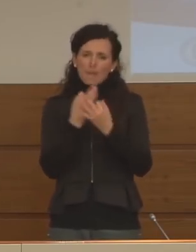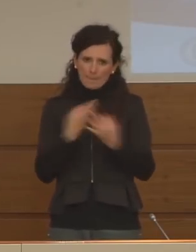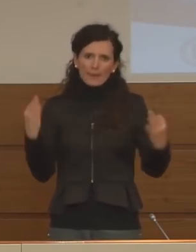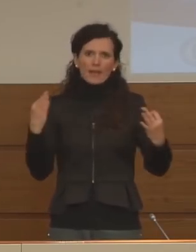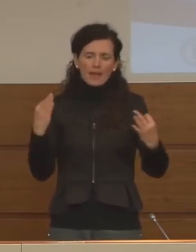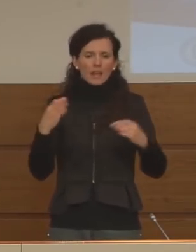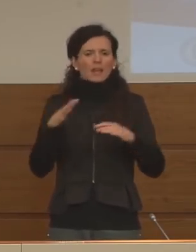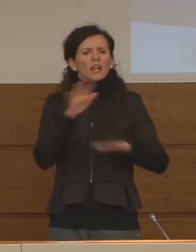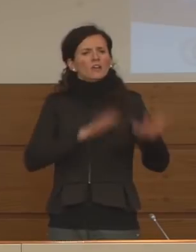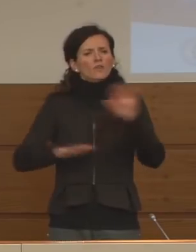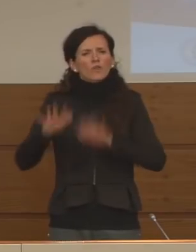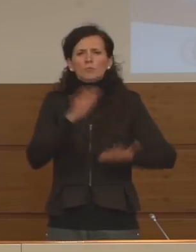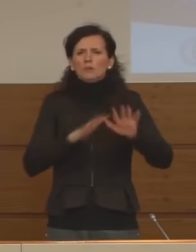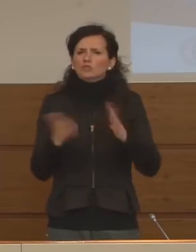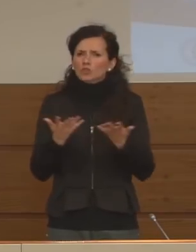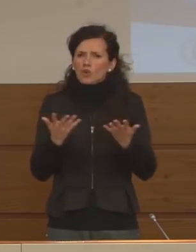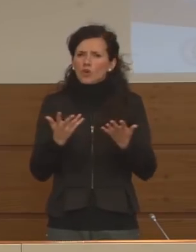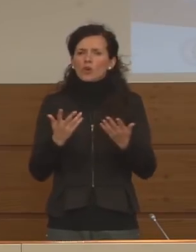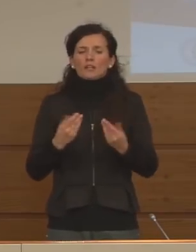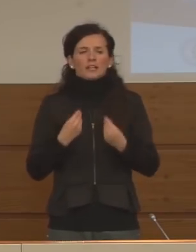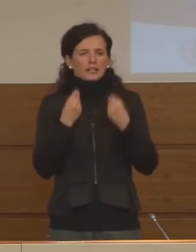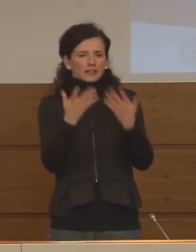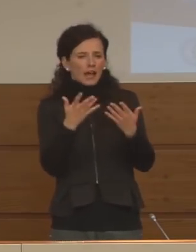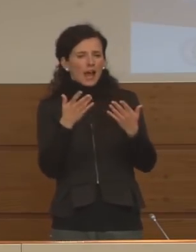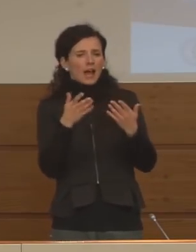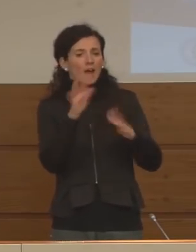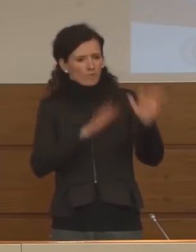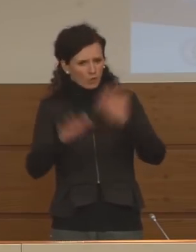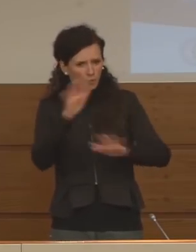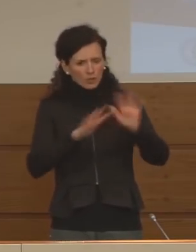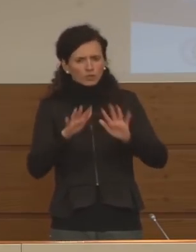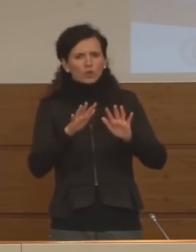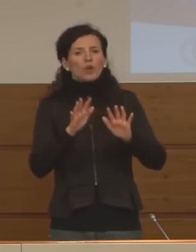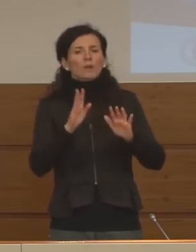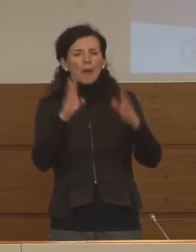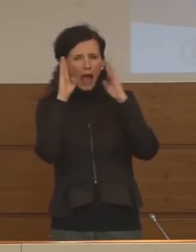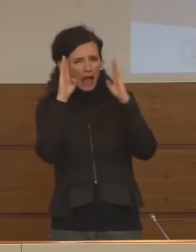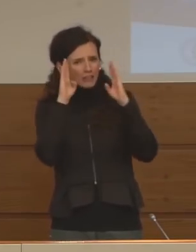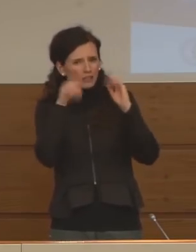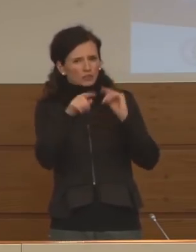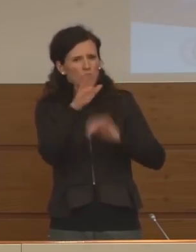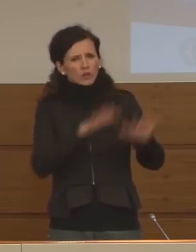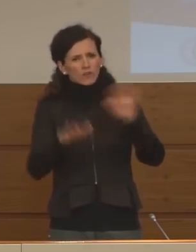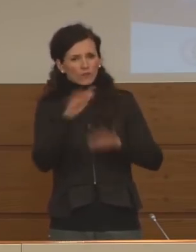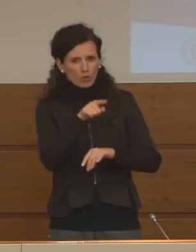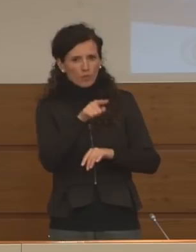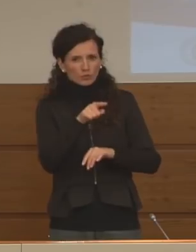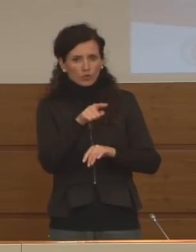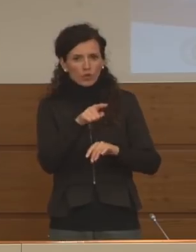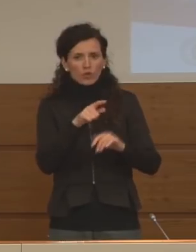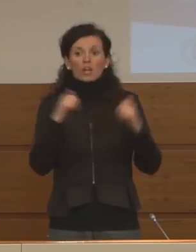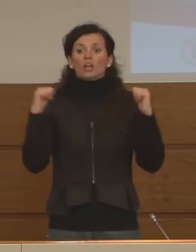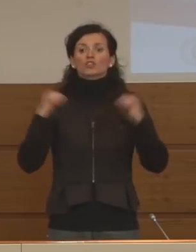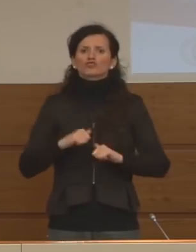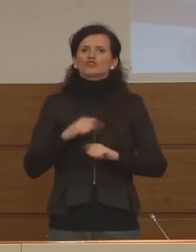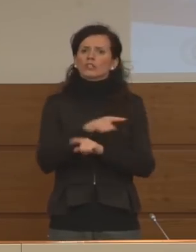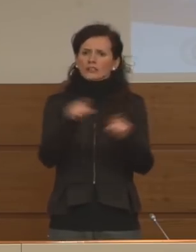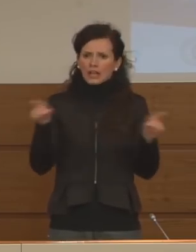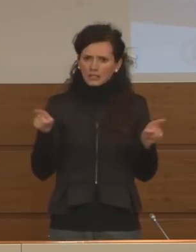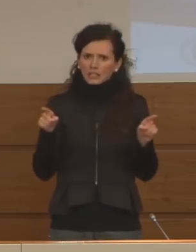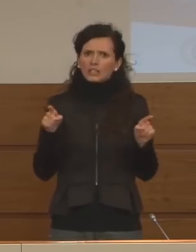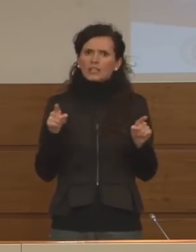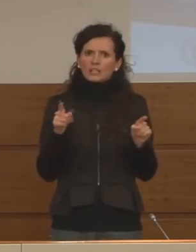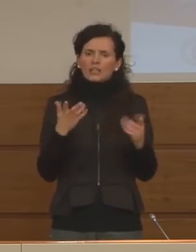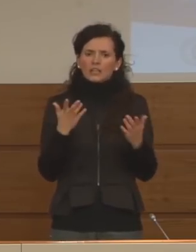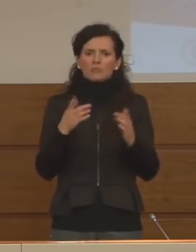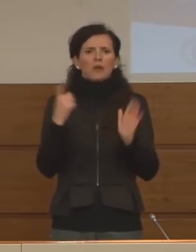più a fare più attenzione e fare meglio i cittadini hanno il diritto di